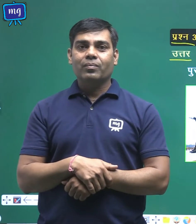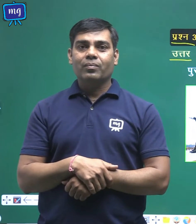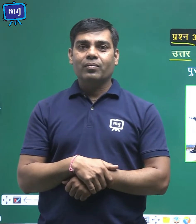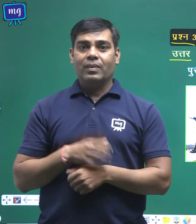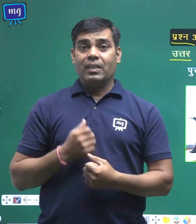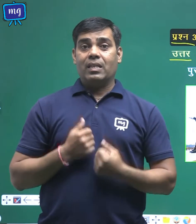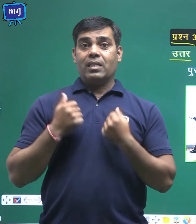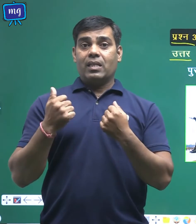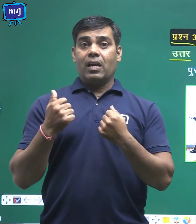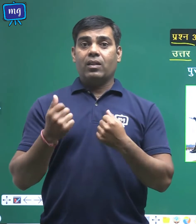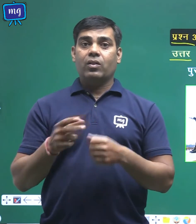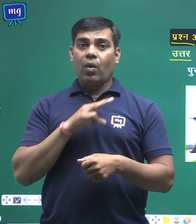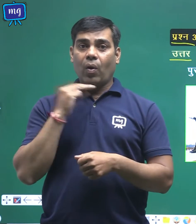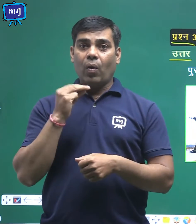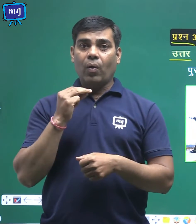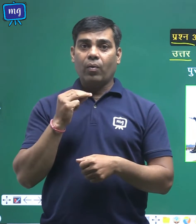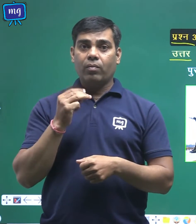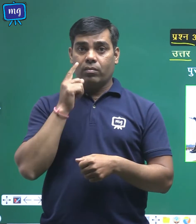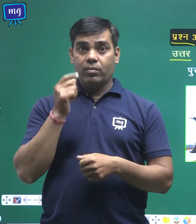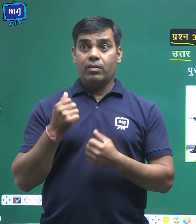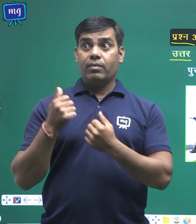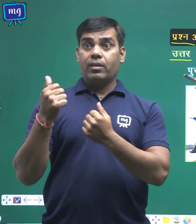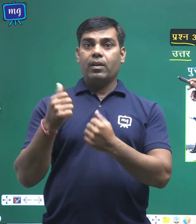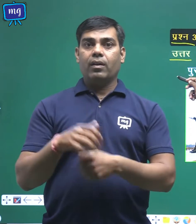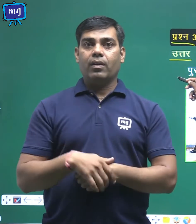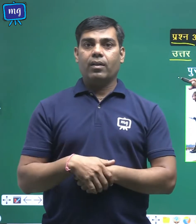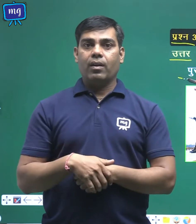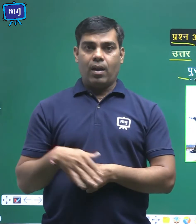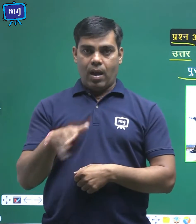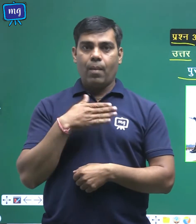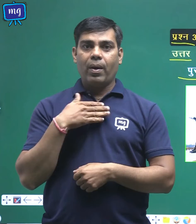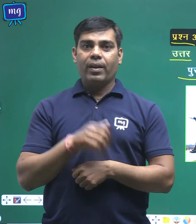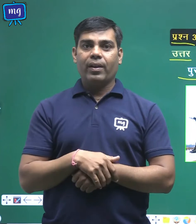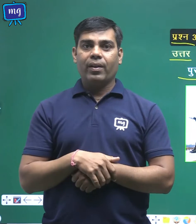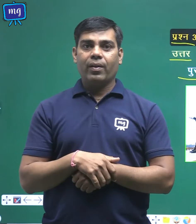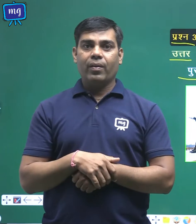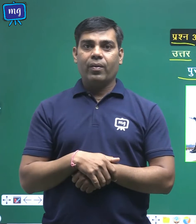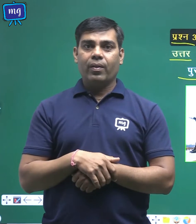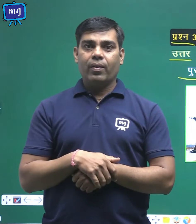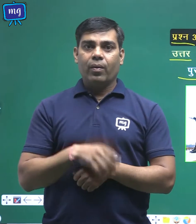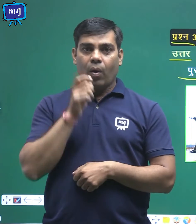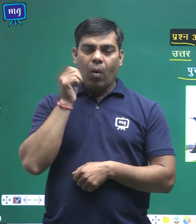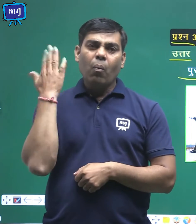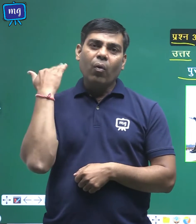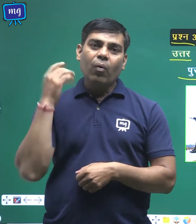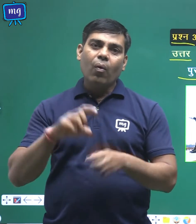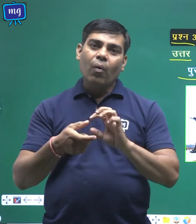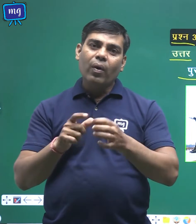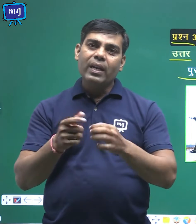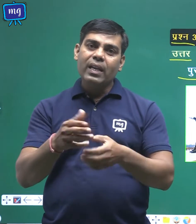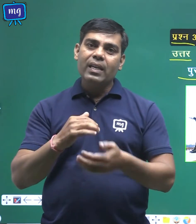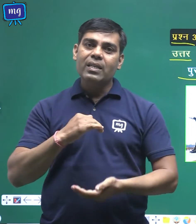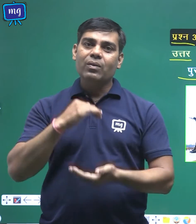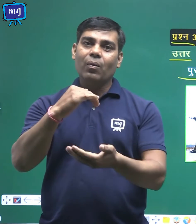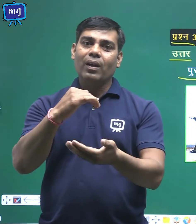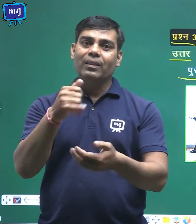साहस और वीरता हमारे पुरखों की सौगात